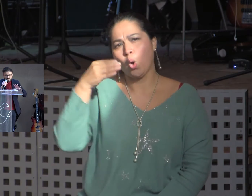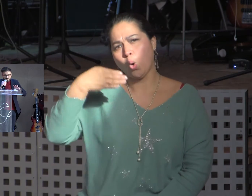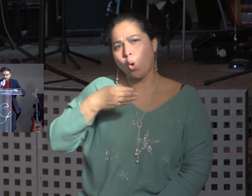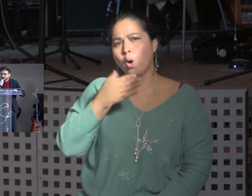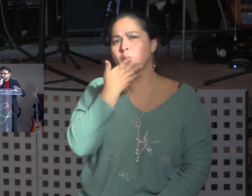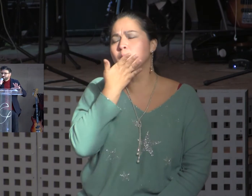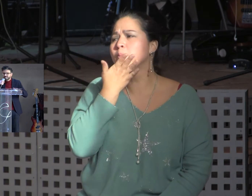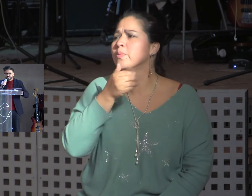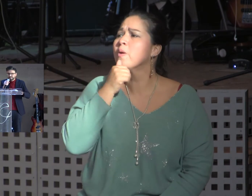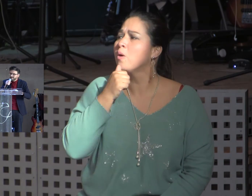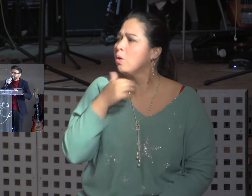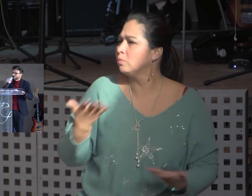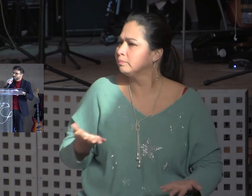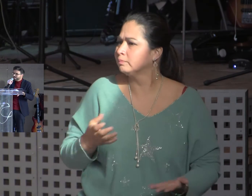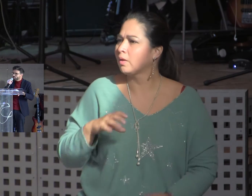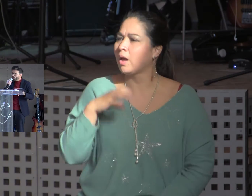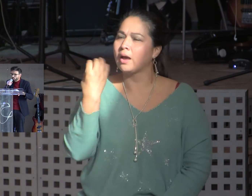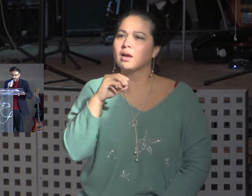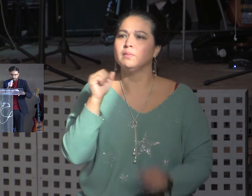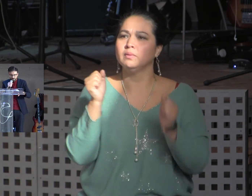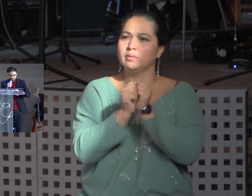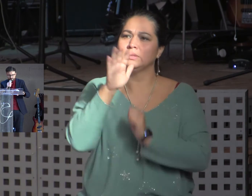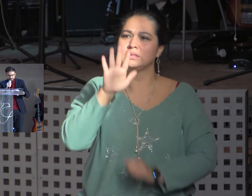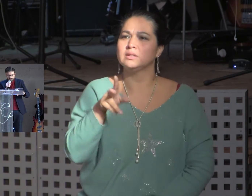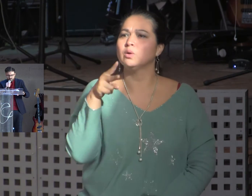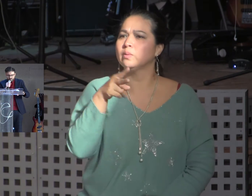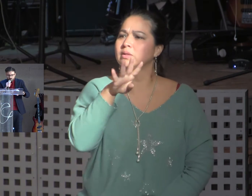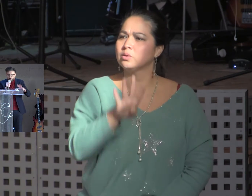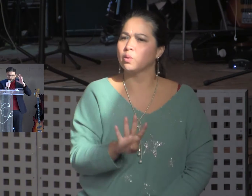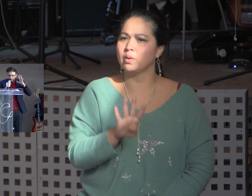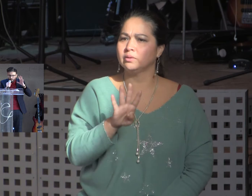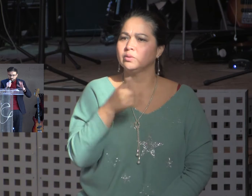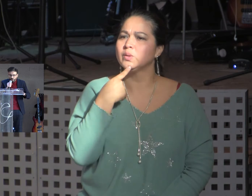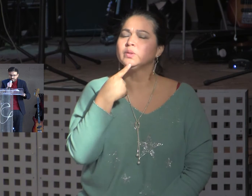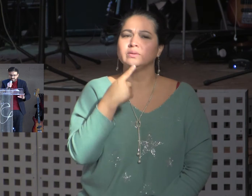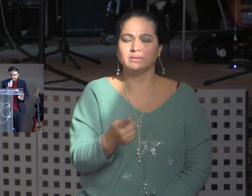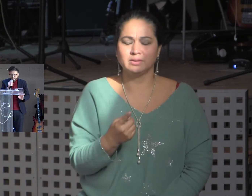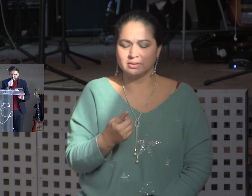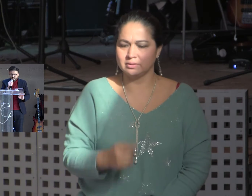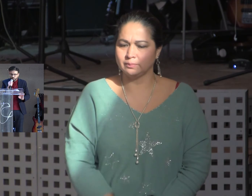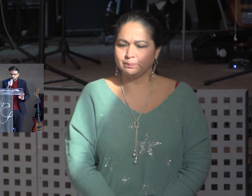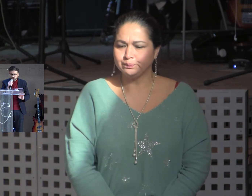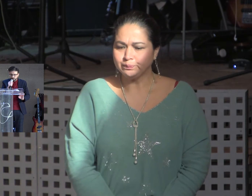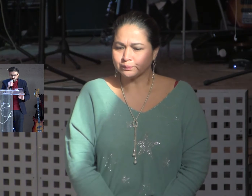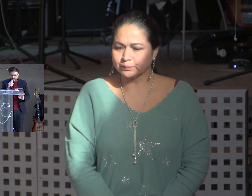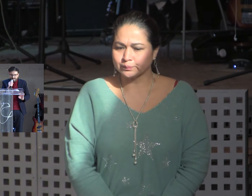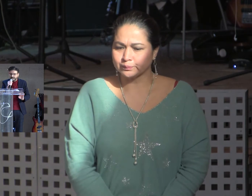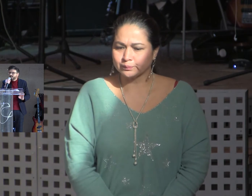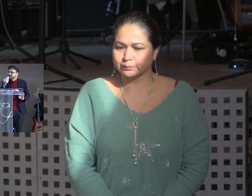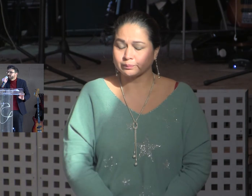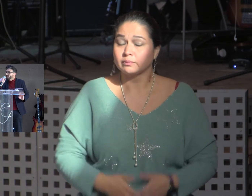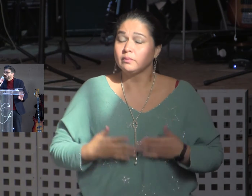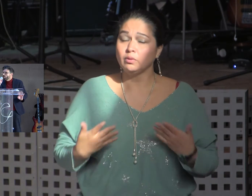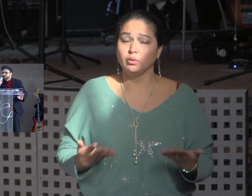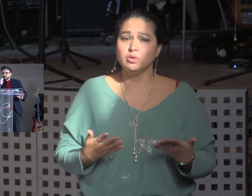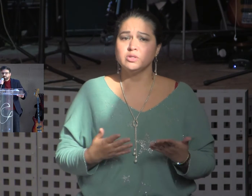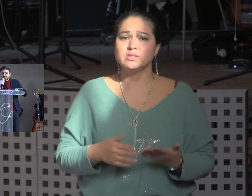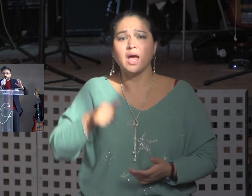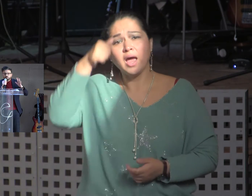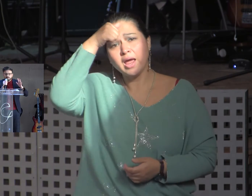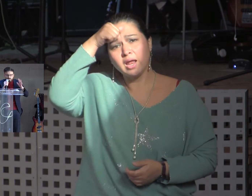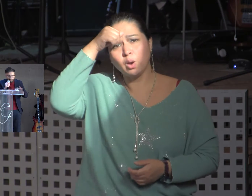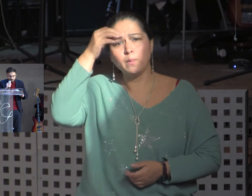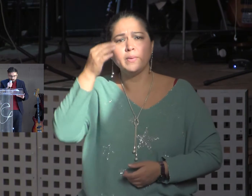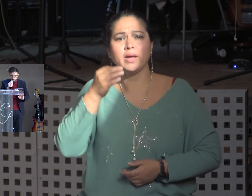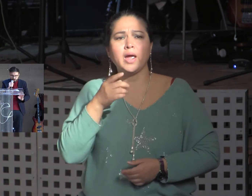bien. Job 25, verso 4. ¿Cómo pues se justificará el hombre